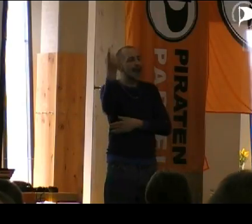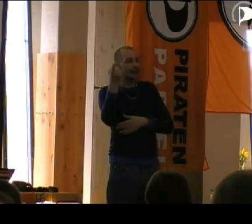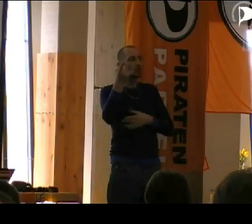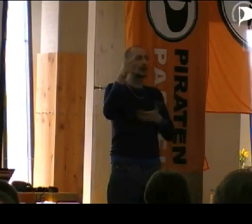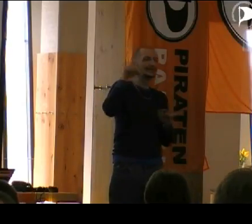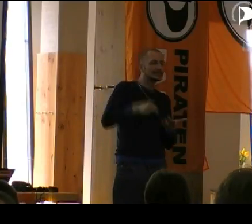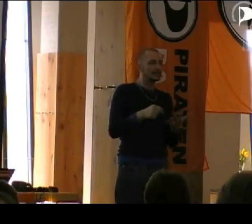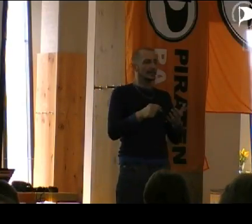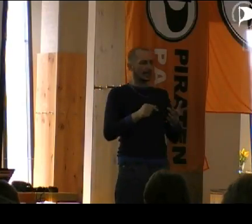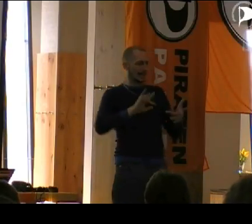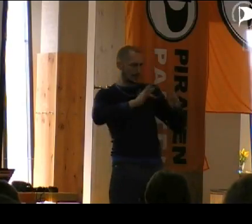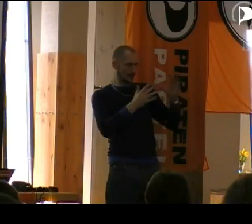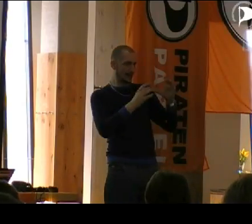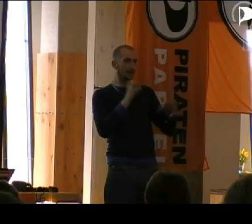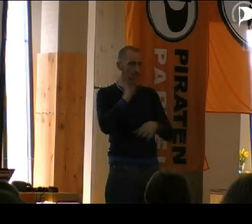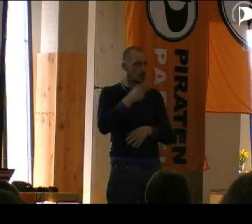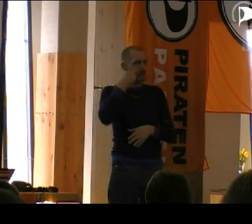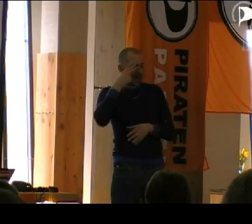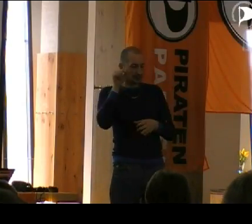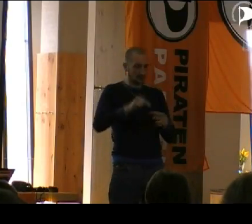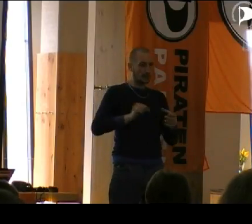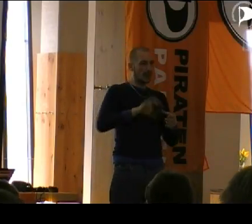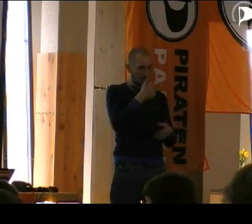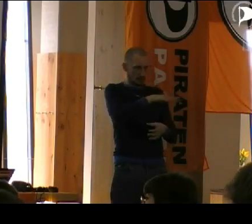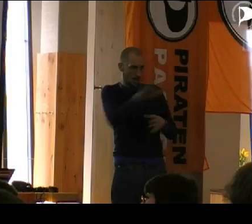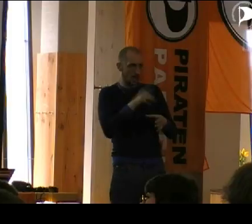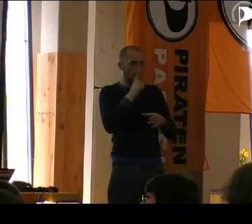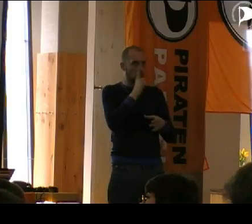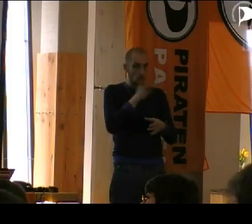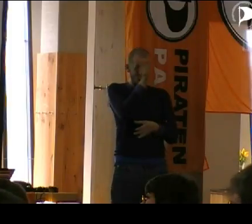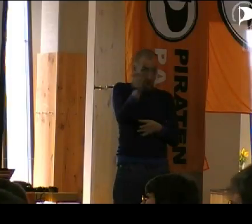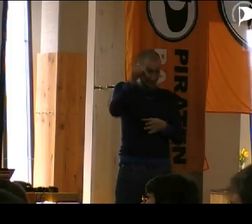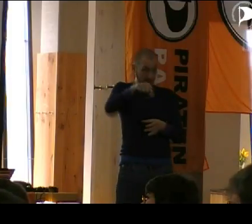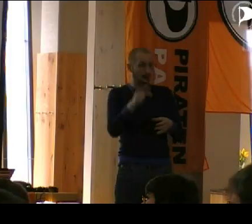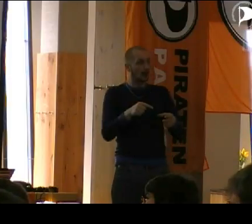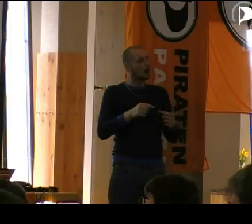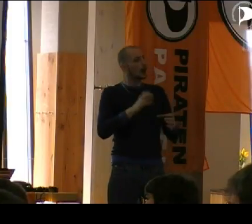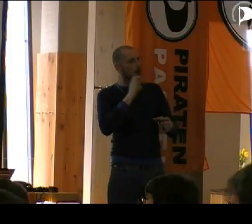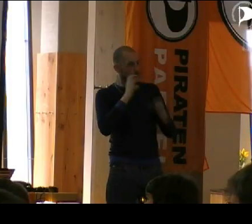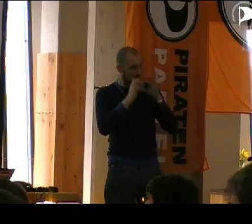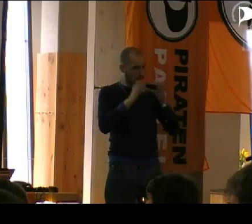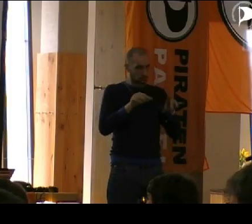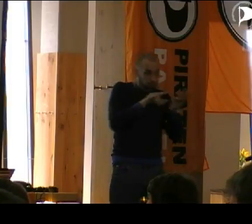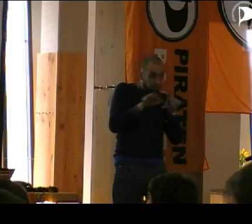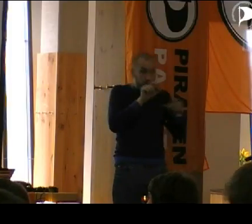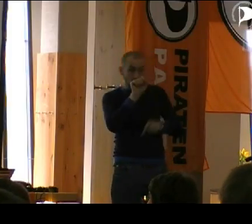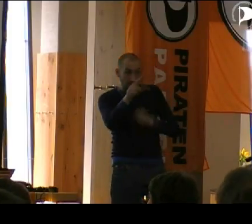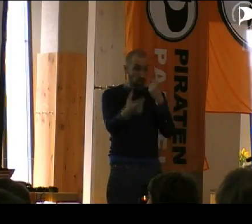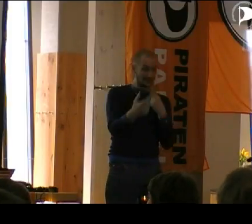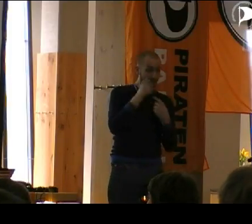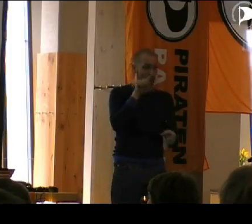argumente zu sammeln dann schläger ein paar zeit lang abstimmen zu können war aber kein tun das als meinungs- vorratsdatenspeicherung passiert